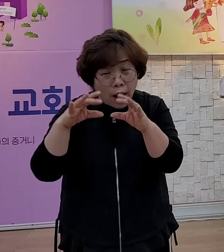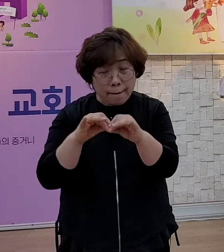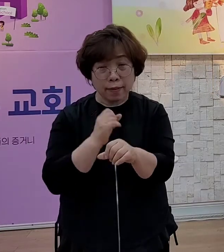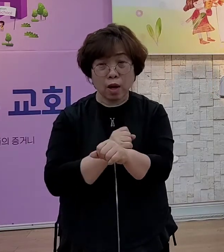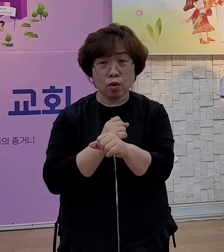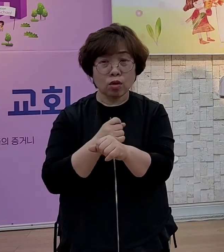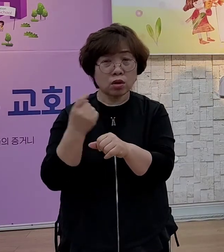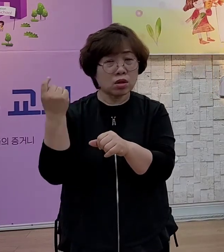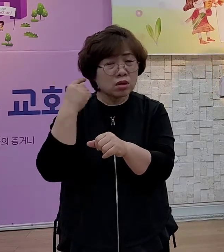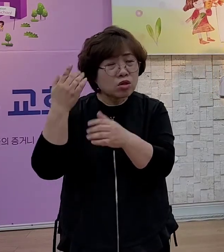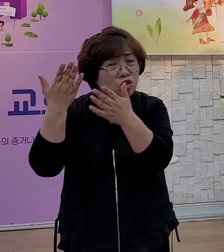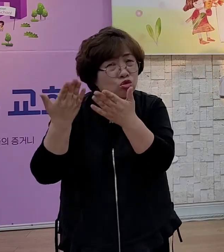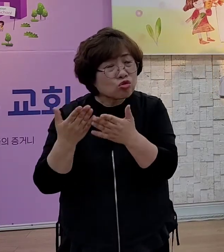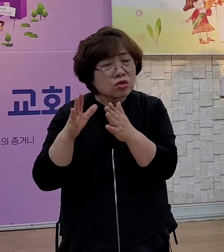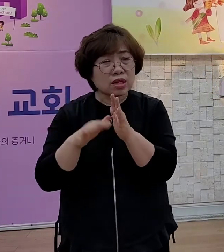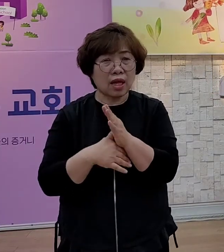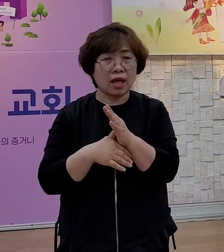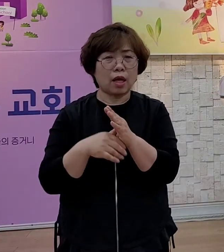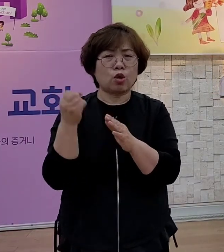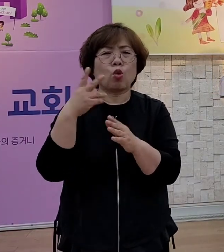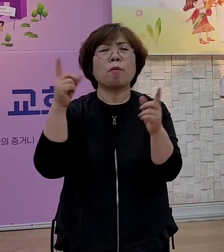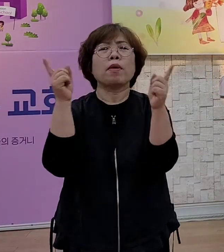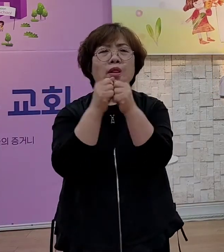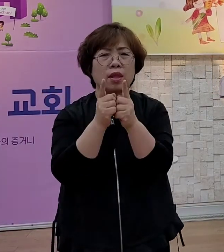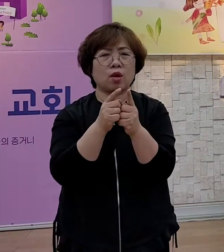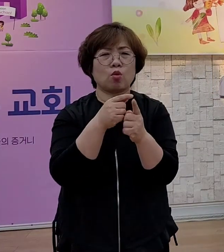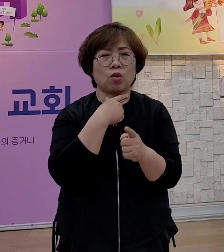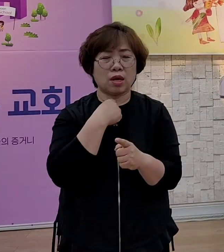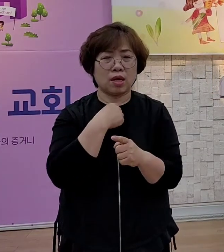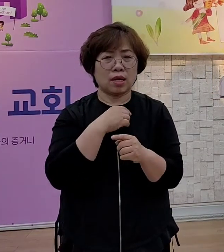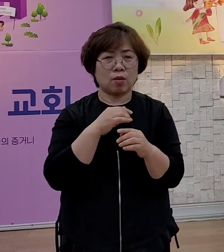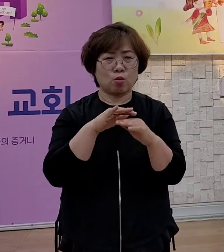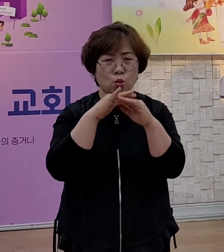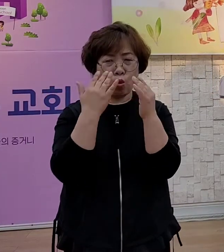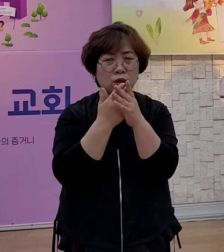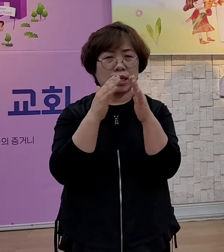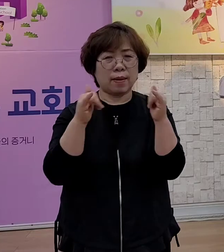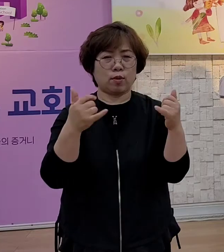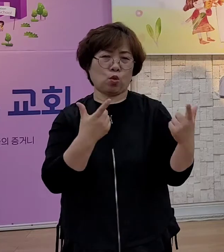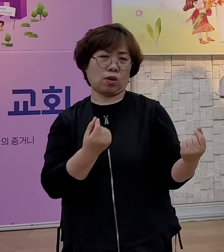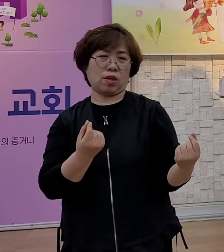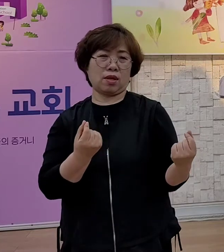들어주는 그 사람을 또 보고 싶은 이게 인지상정이에요. 사람의 마음.